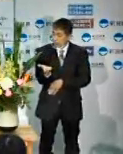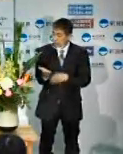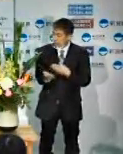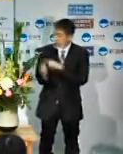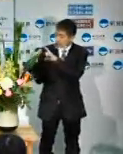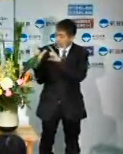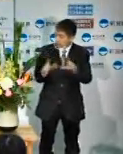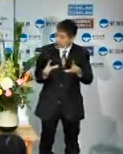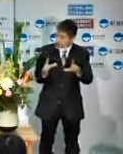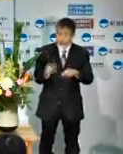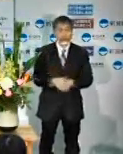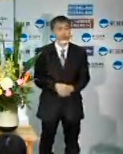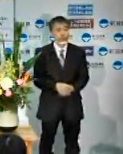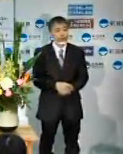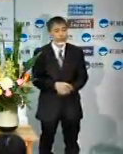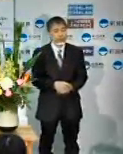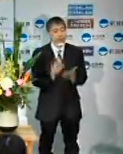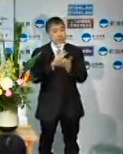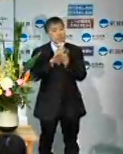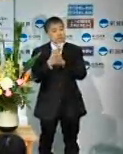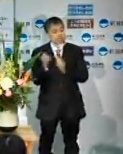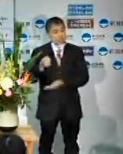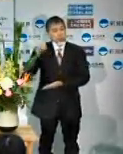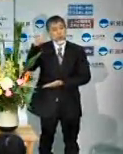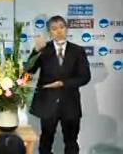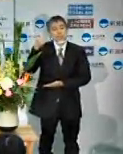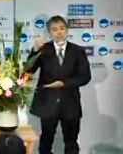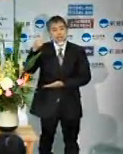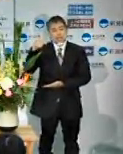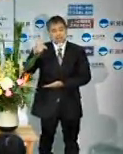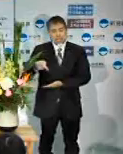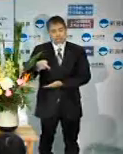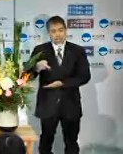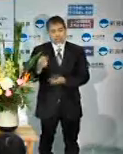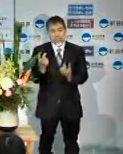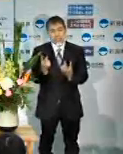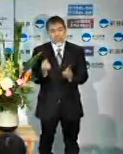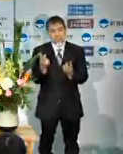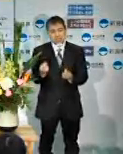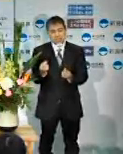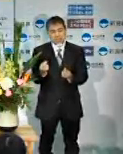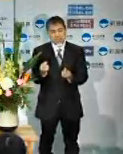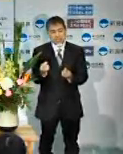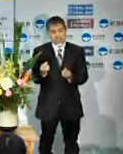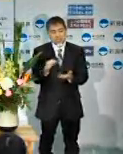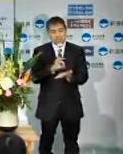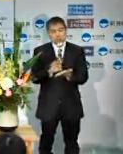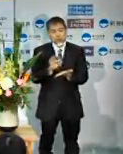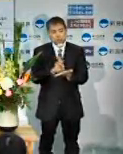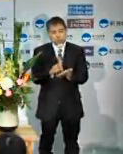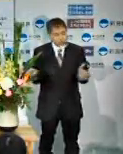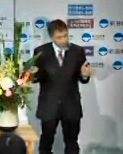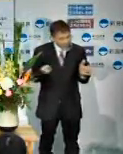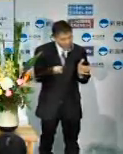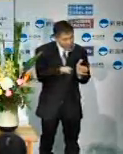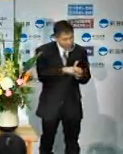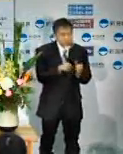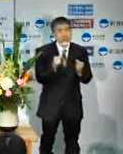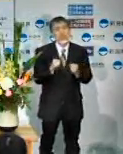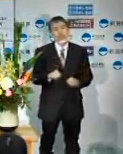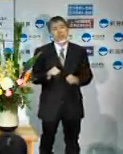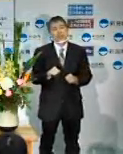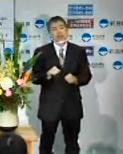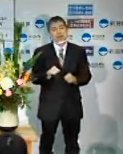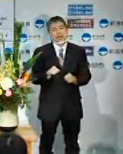行動計画の県財政の健全化の議論であればですね、かなりもうやってきた、で実績が出